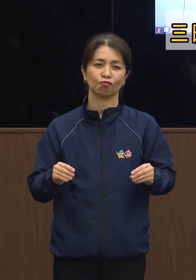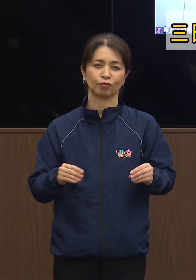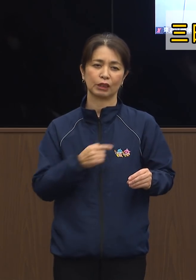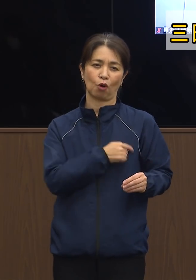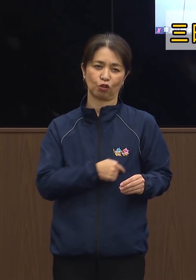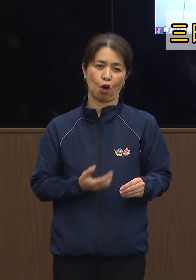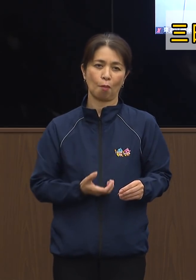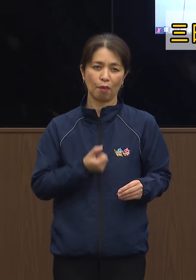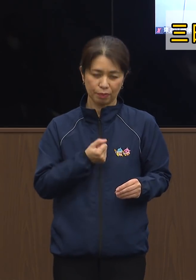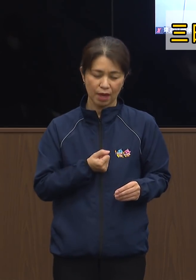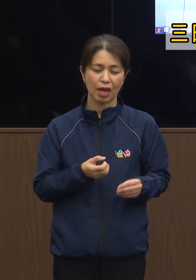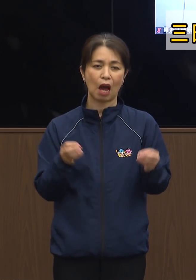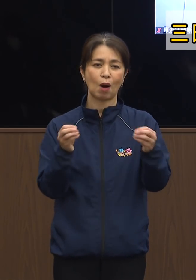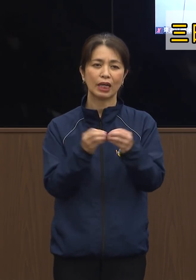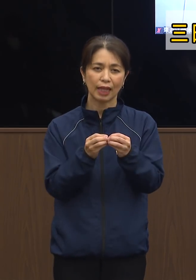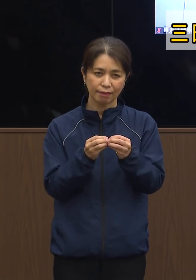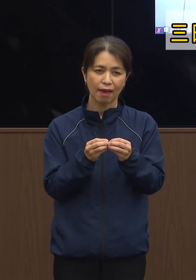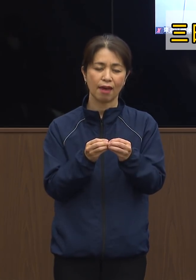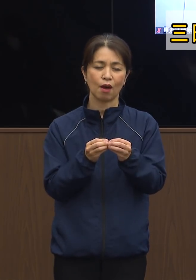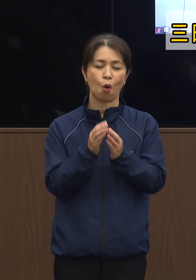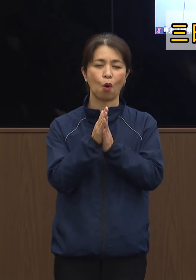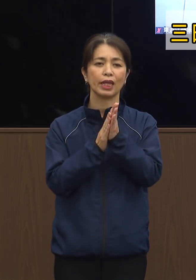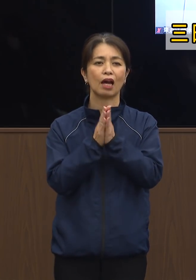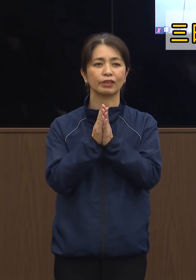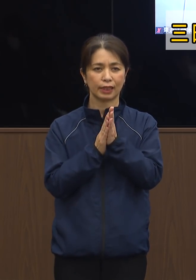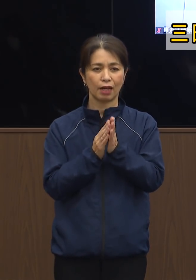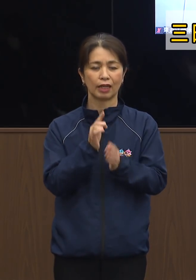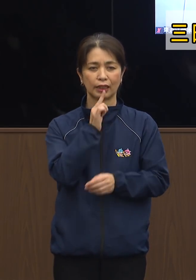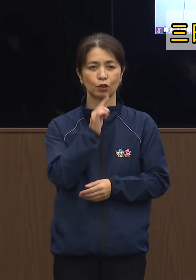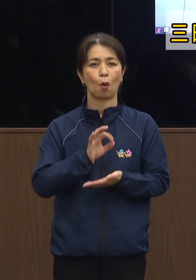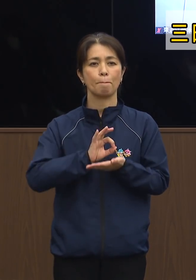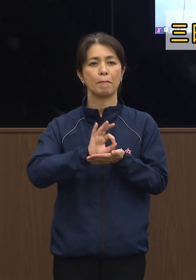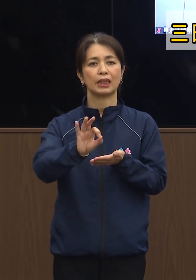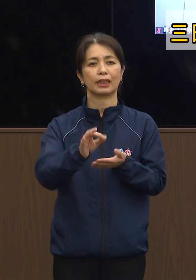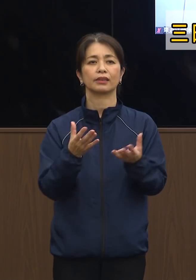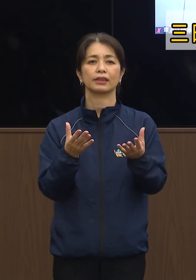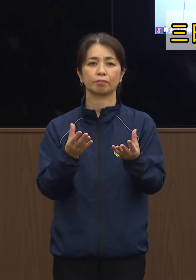ますので、そのことも併せてお呼びかけ申し上げ、私からのメッセージとさせていただきます。